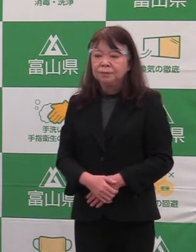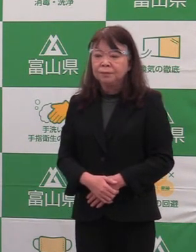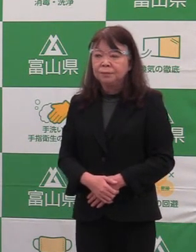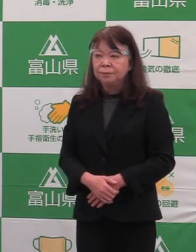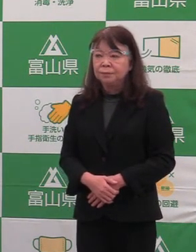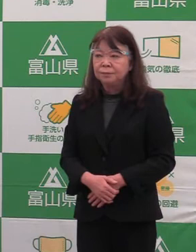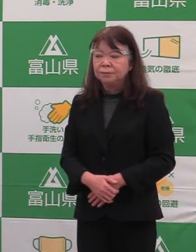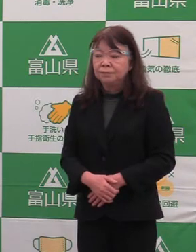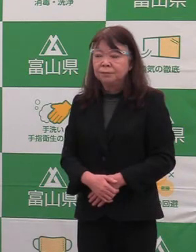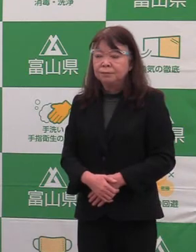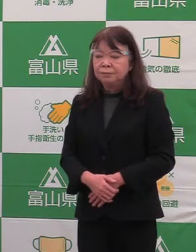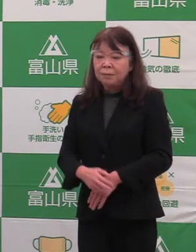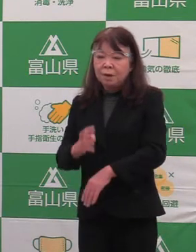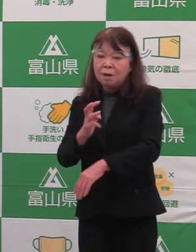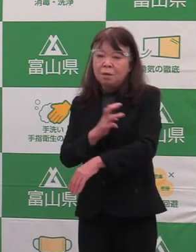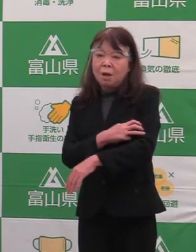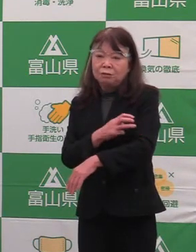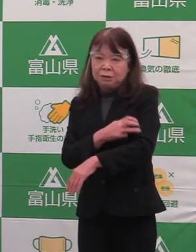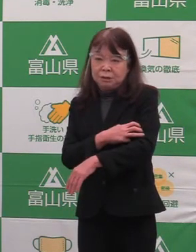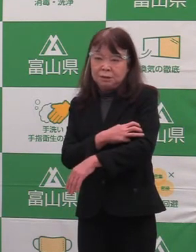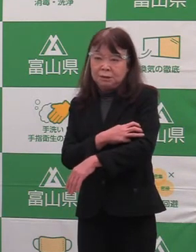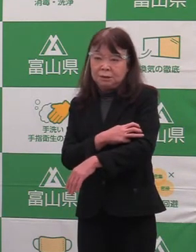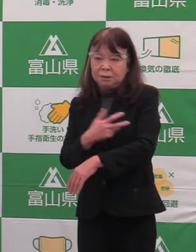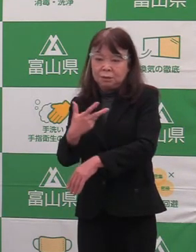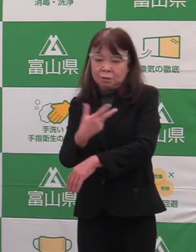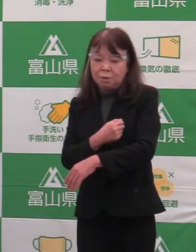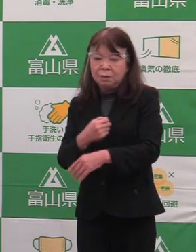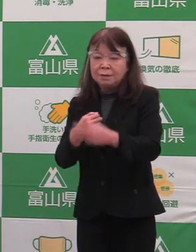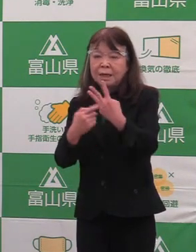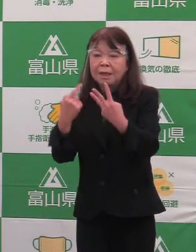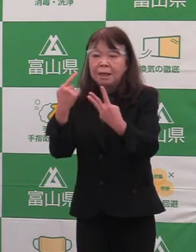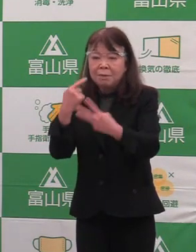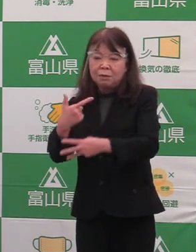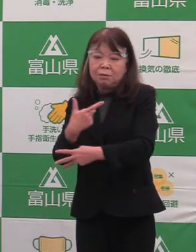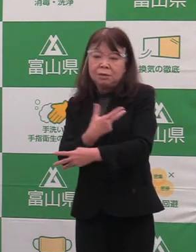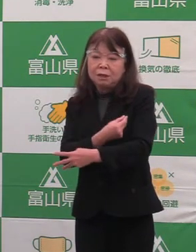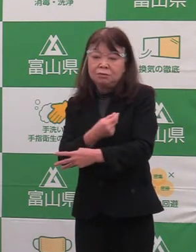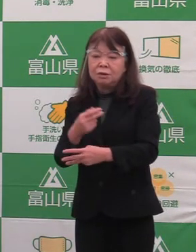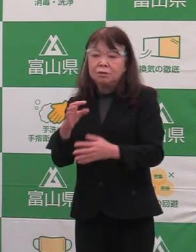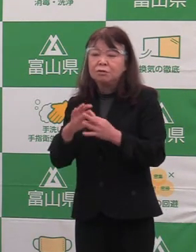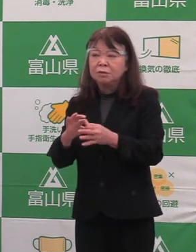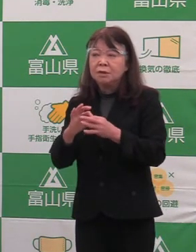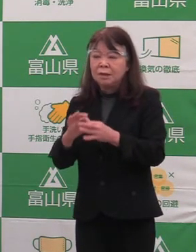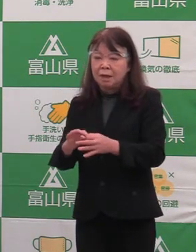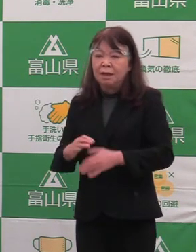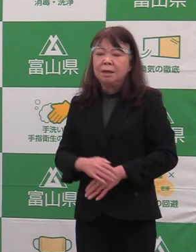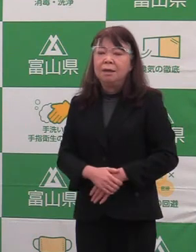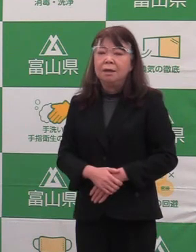分かりました。最後にワクチン接種の第3回目についてなんですけれども、今日